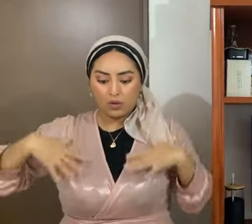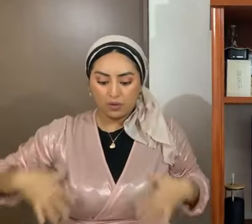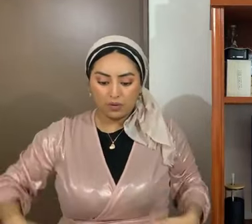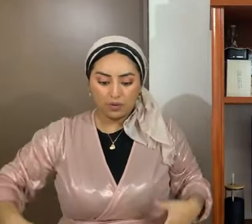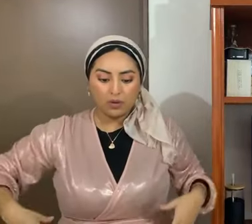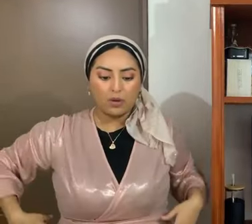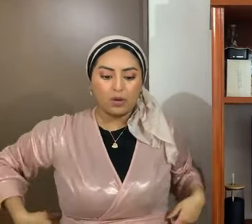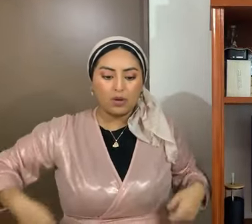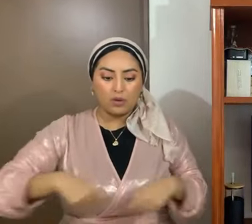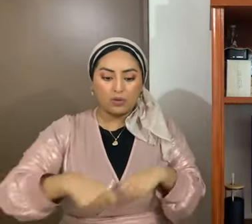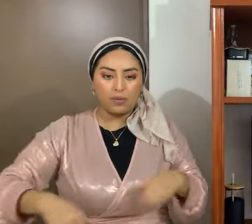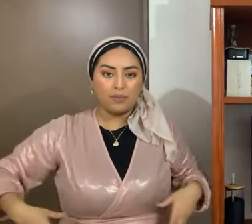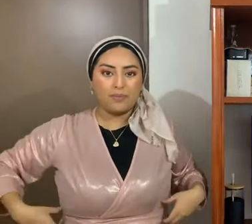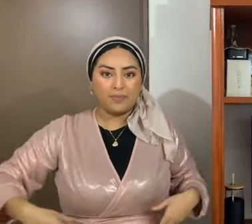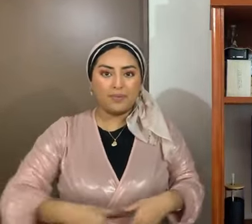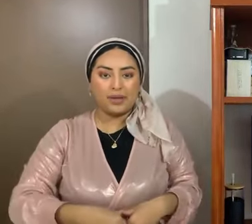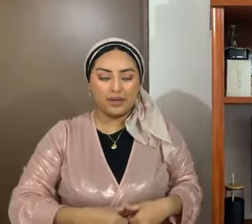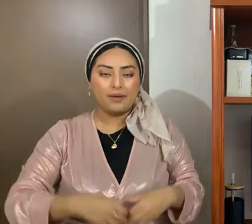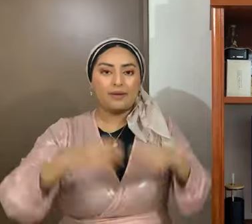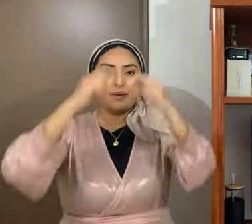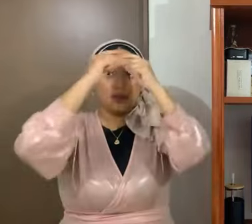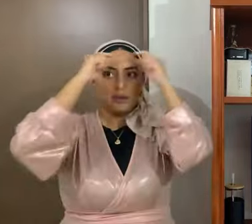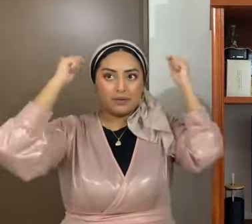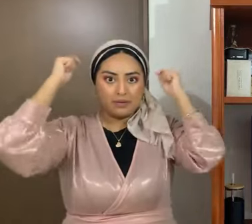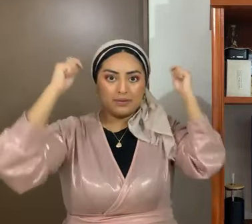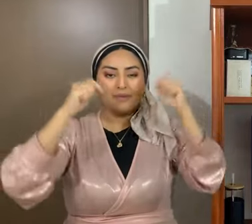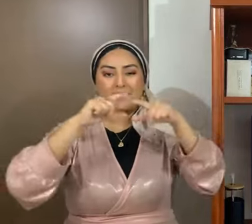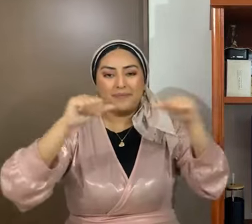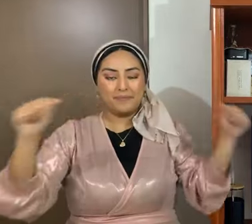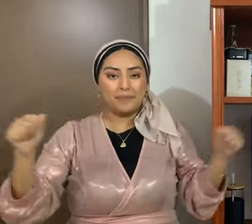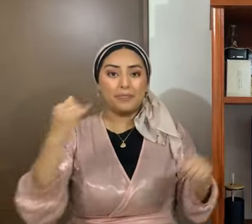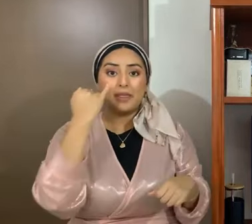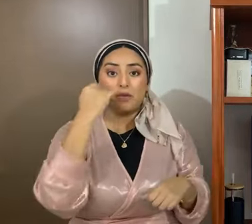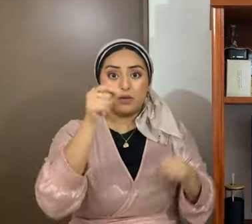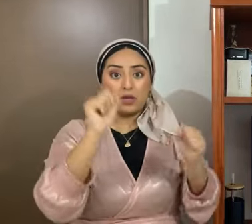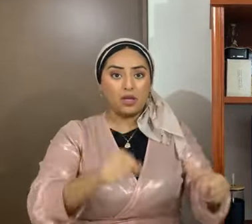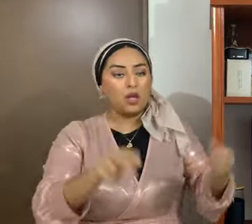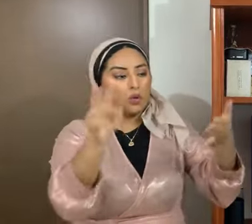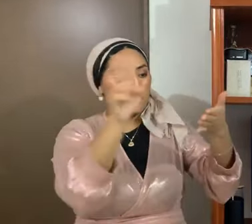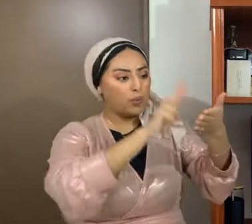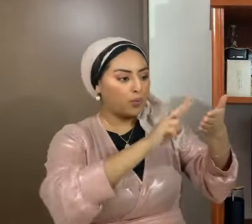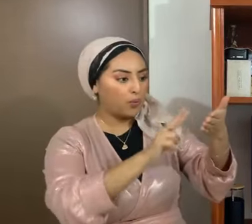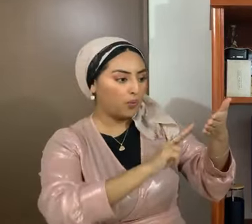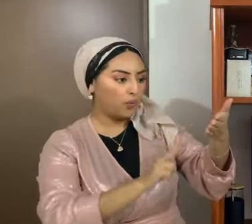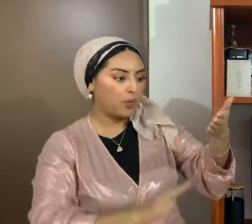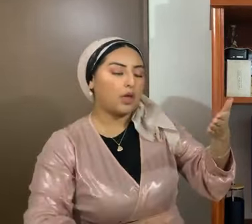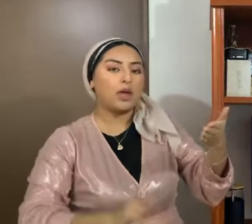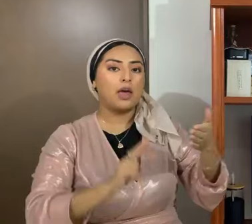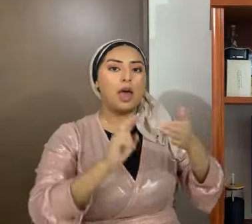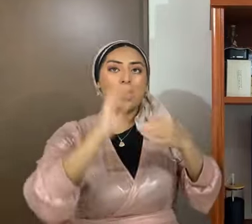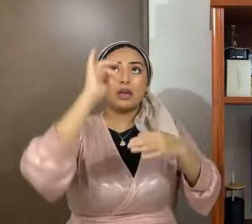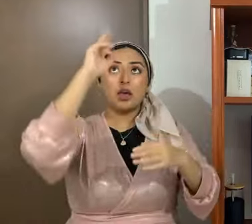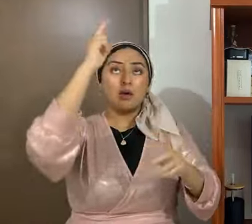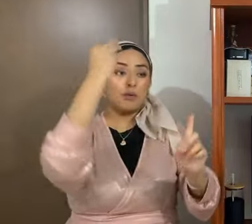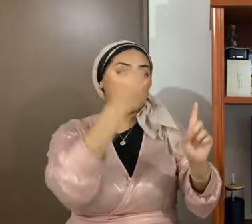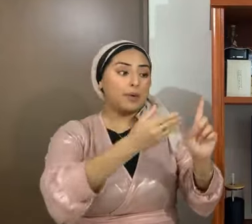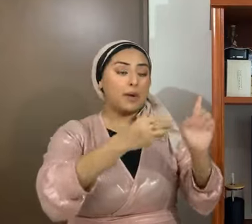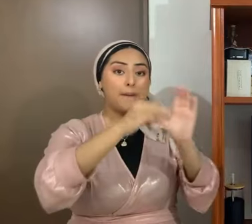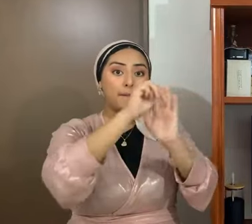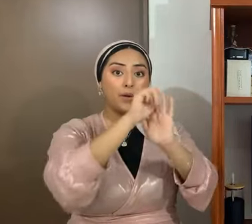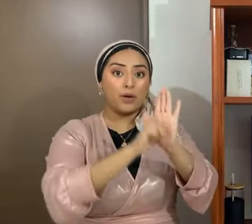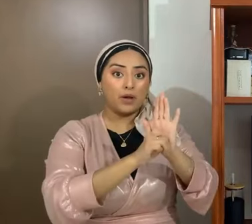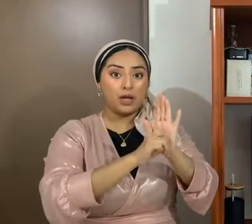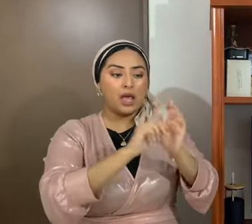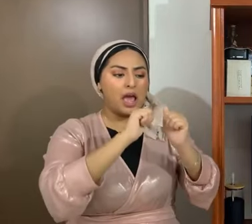y el pectoral, y le ceñirás con el cinto del efod. Y si ustedes gustan, pueden seguir leyendo cómo el Eterno va diciéndole a Moisés